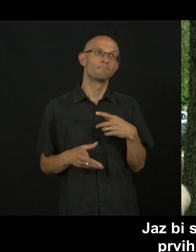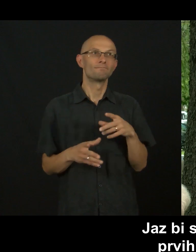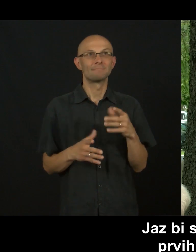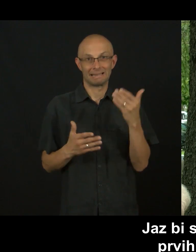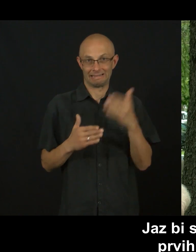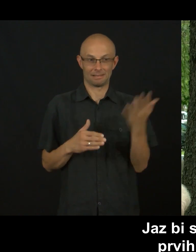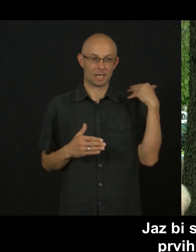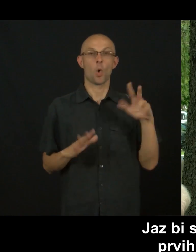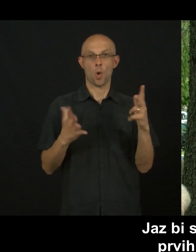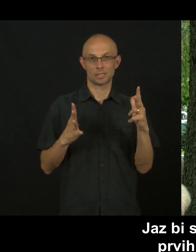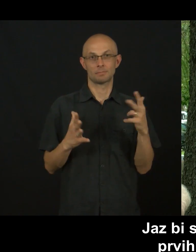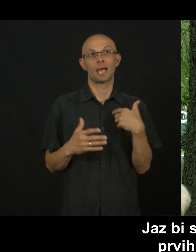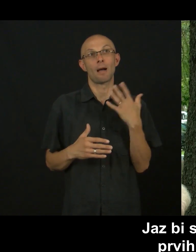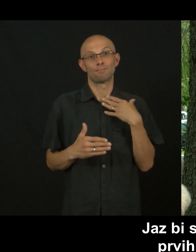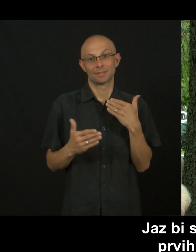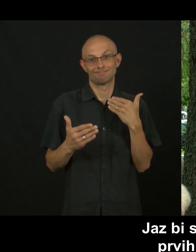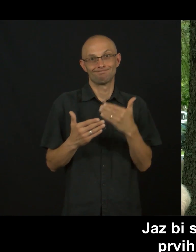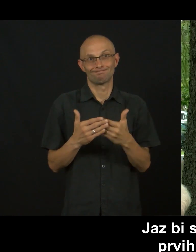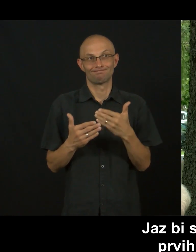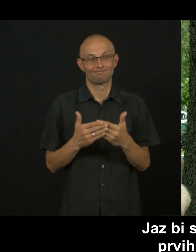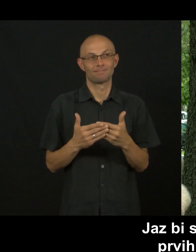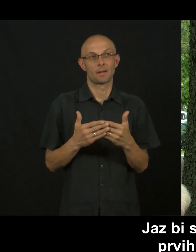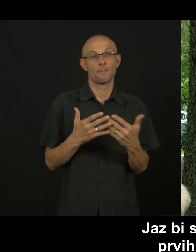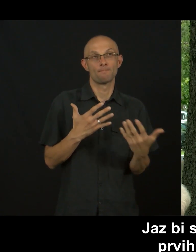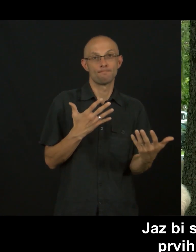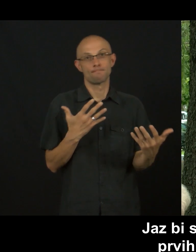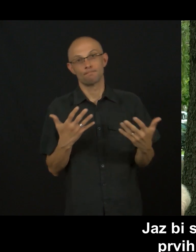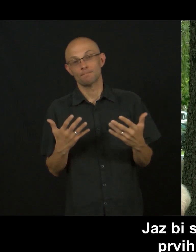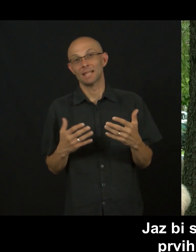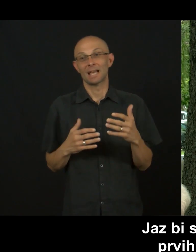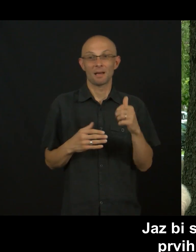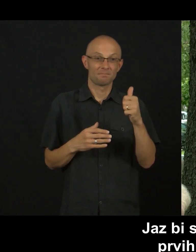bi se res rad približil tam